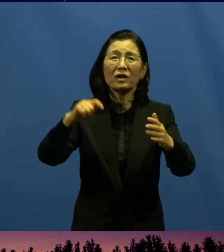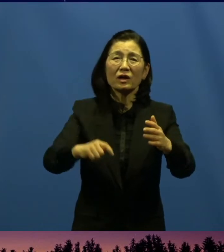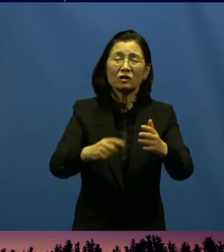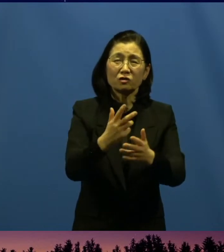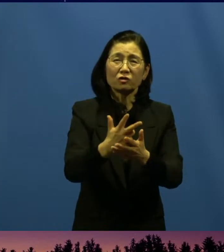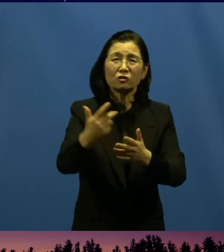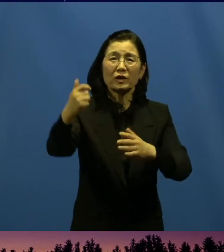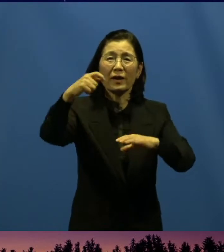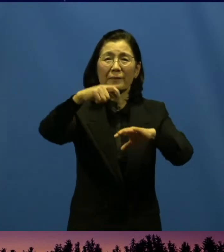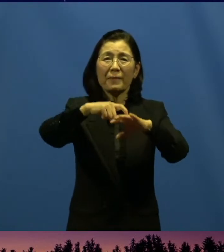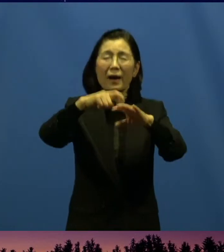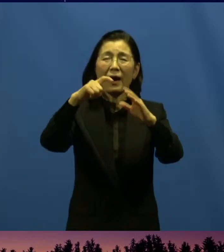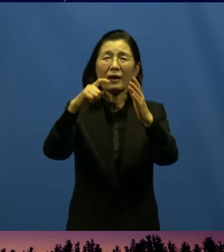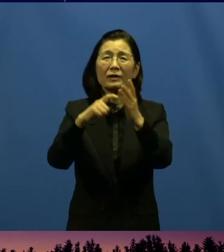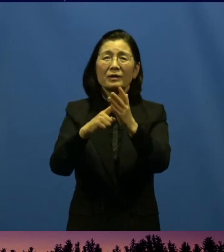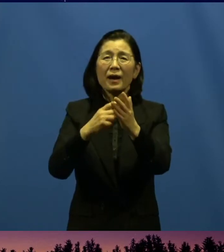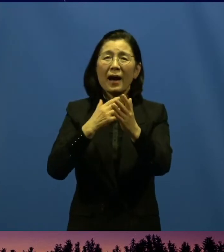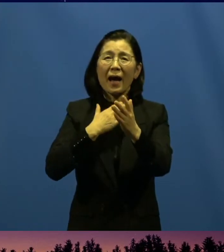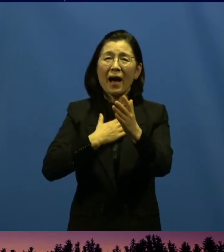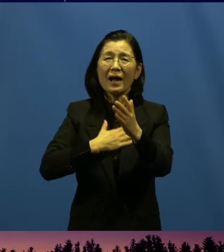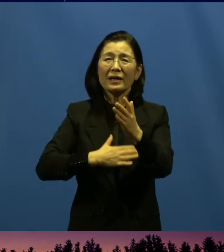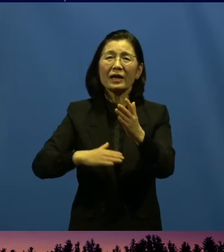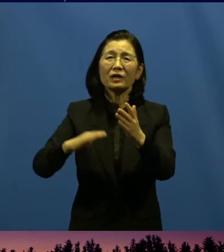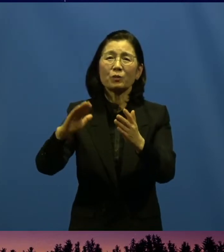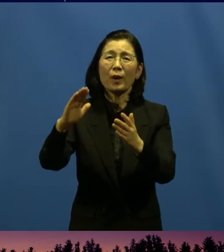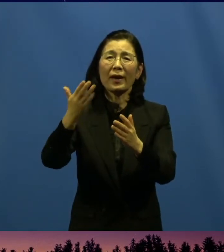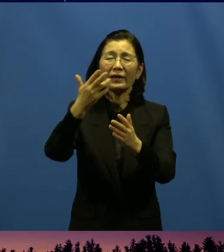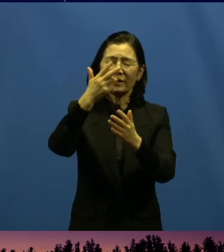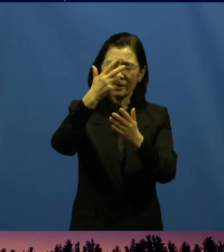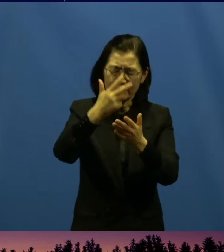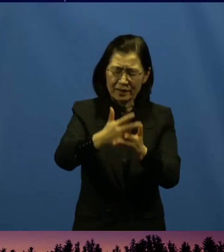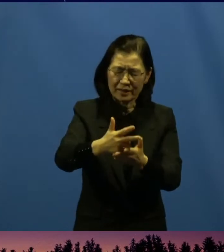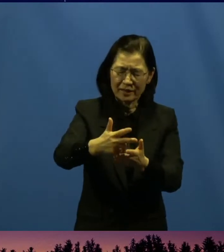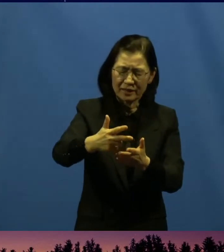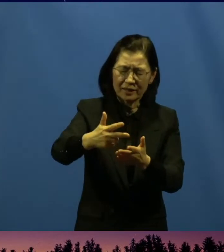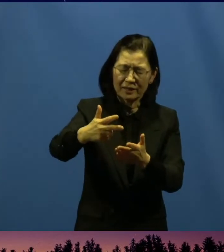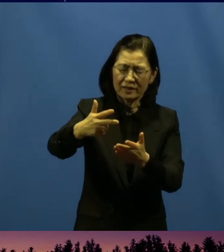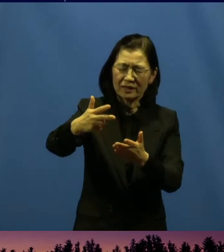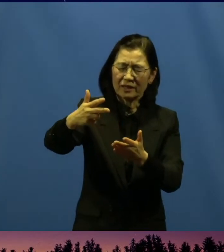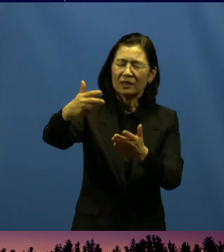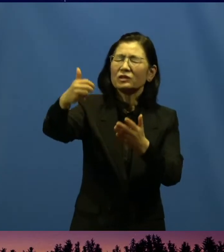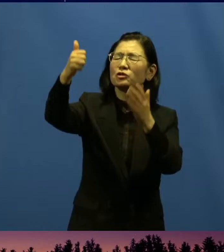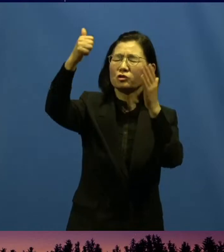한가운데서 주님 마음 알게 되리.